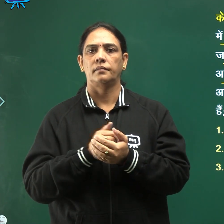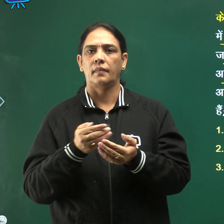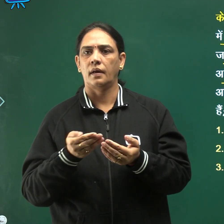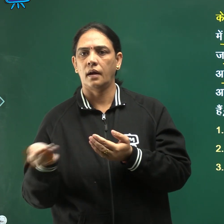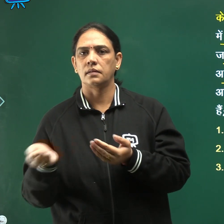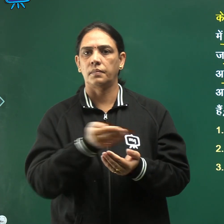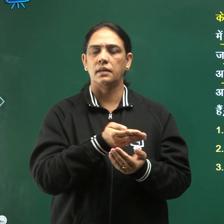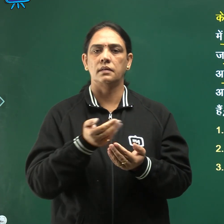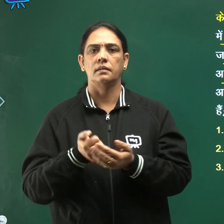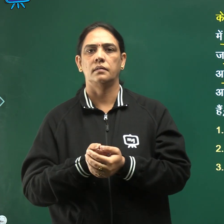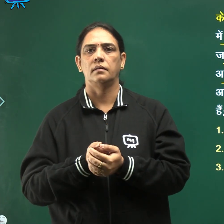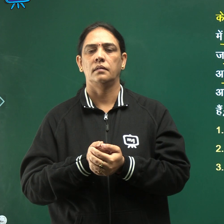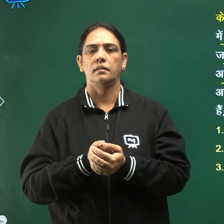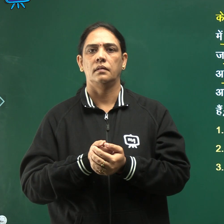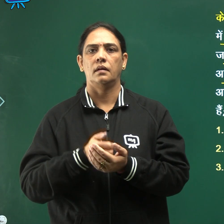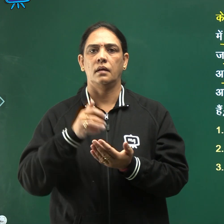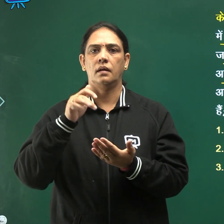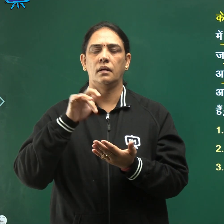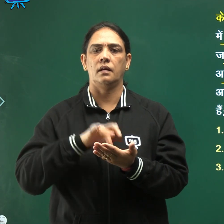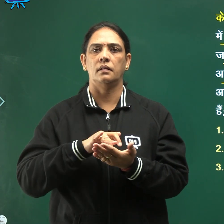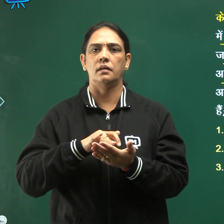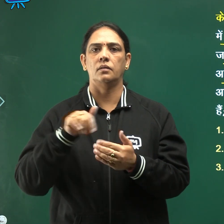आसपास केंद्रित होते हैं